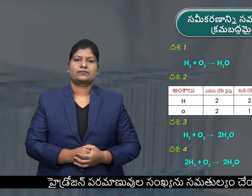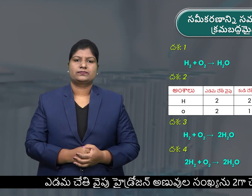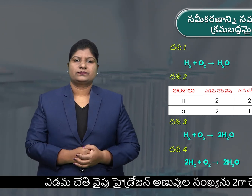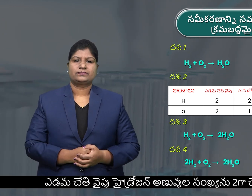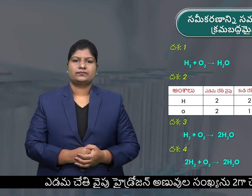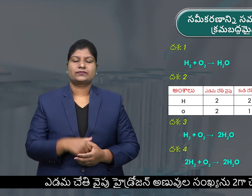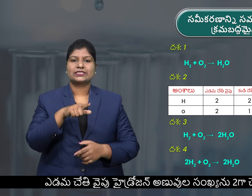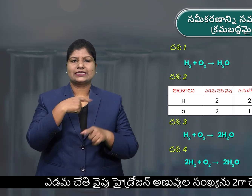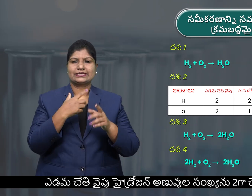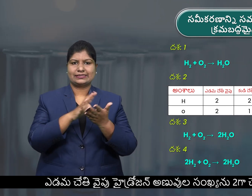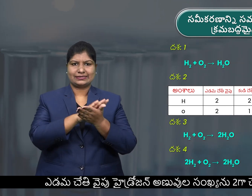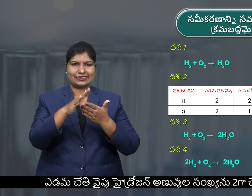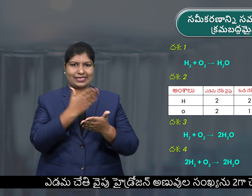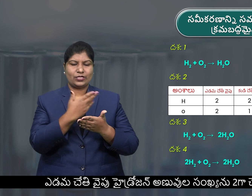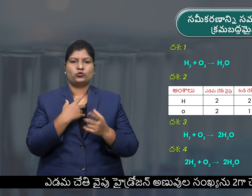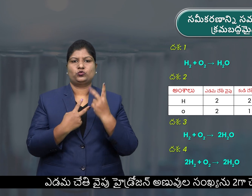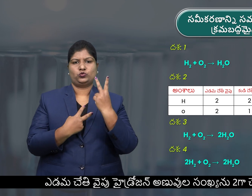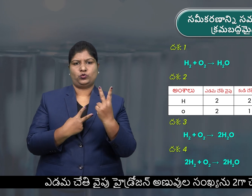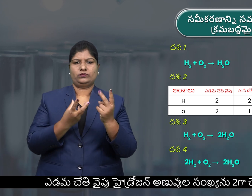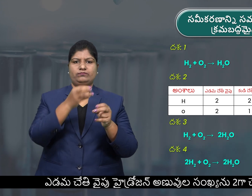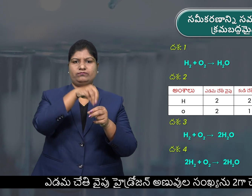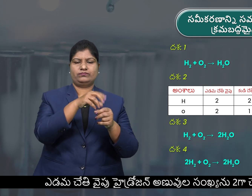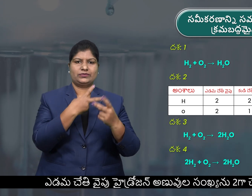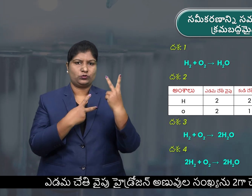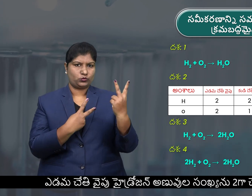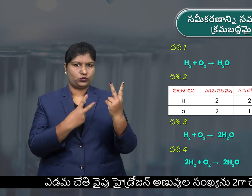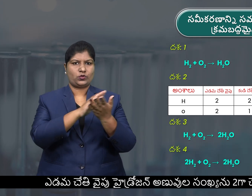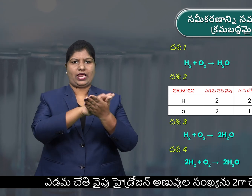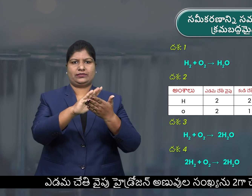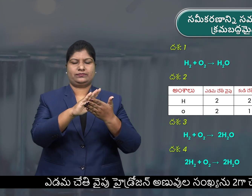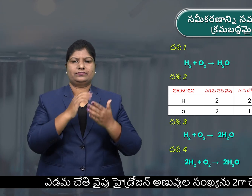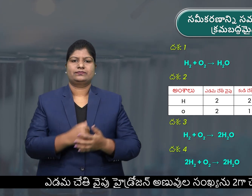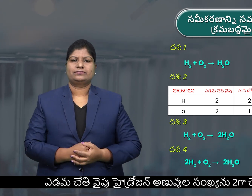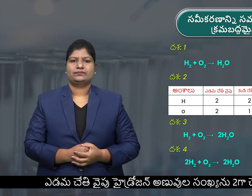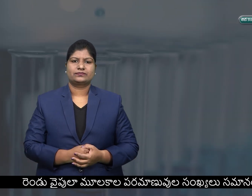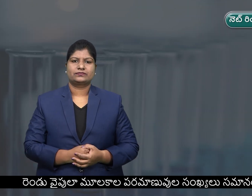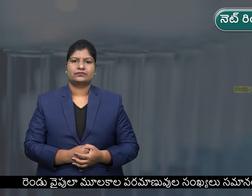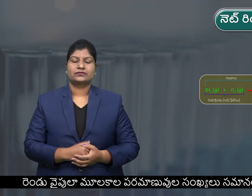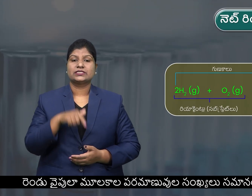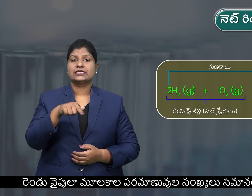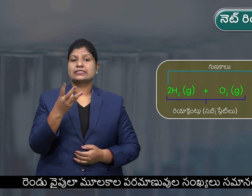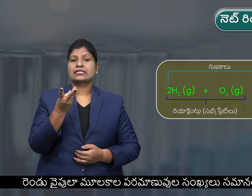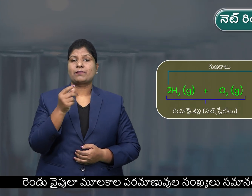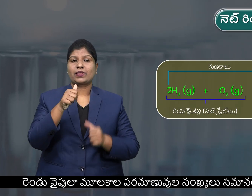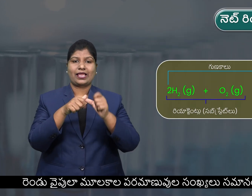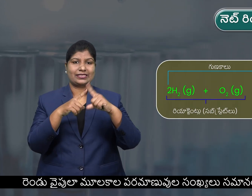ఎడమ చేతి వైపు హైడ్రోజన్ అణువుల సంఖ్యను 2గా చేయండి. రెండు వైపులా మూలకాల